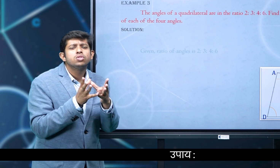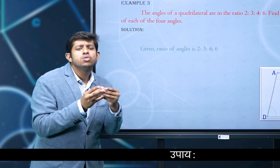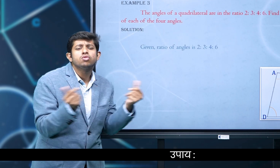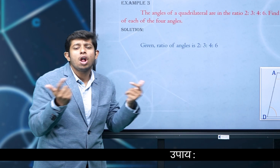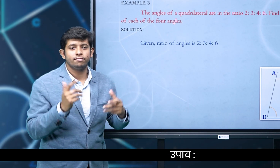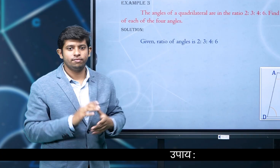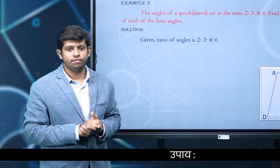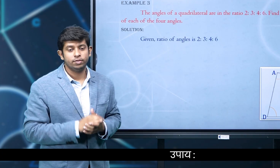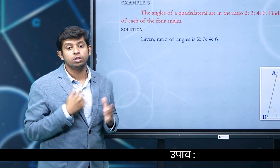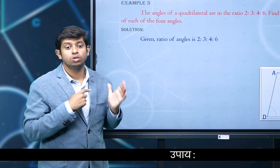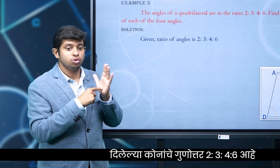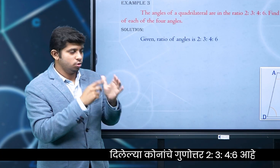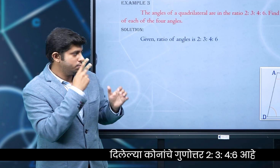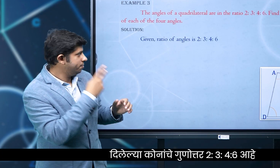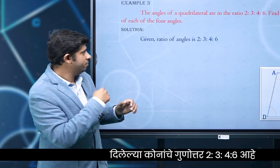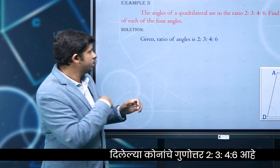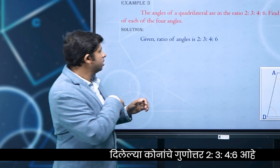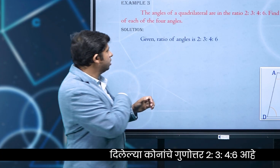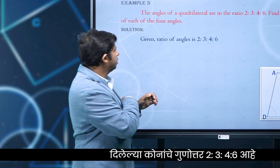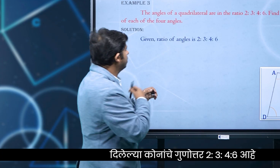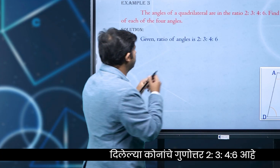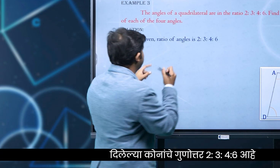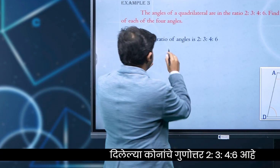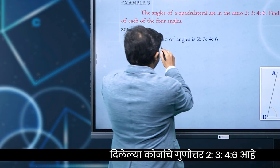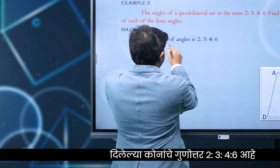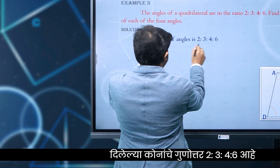उपाय. दिलेल्या कोणाचे गुणोत्तर